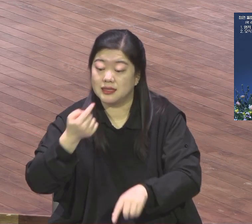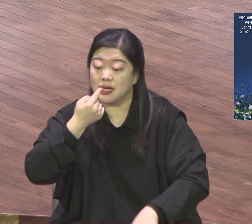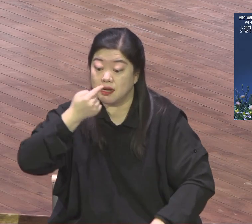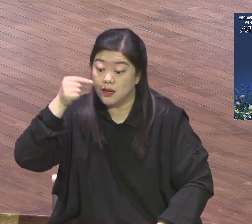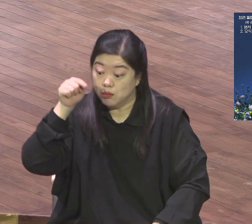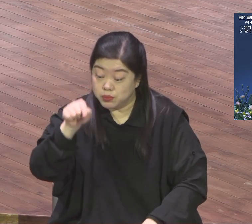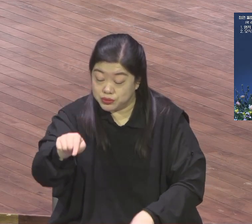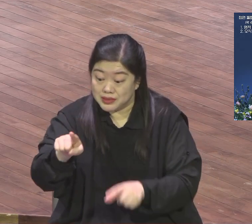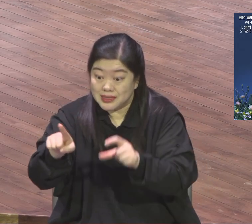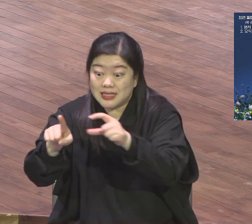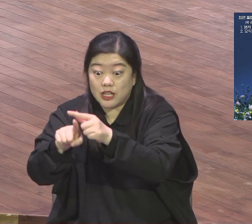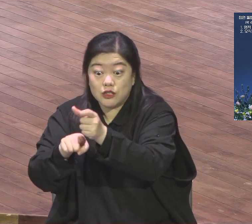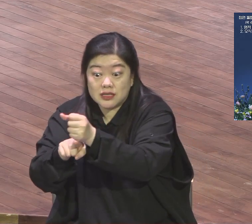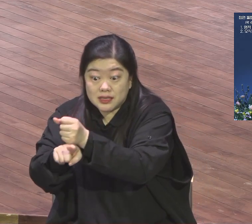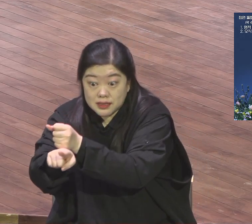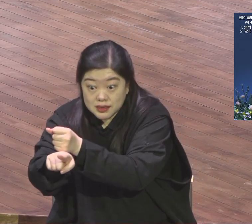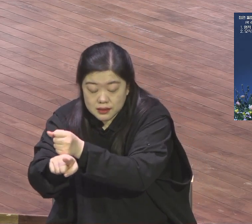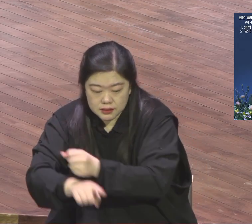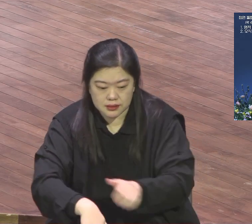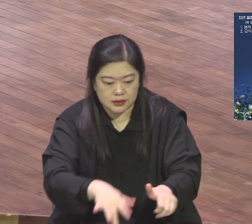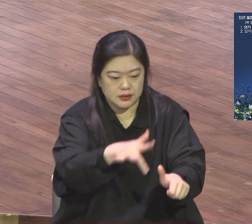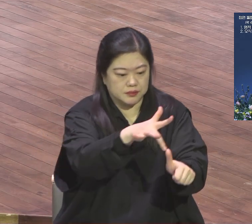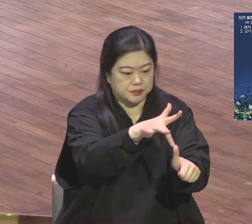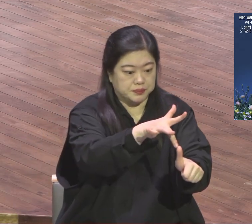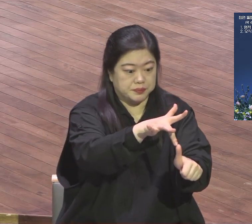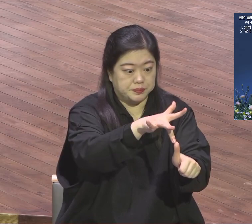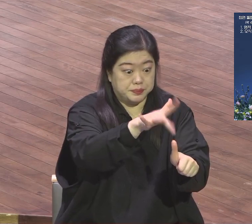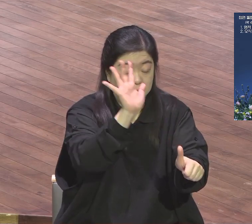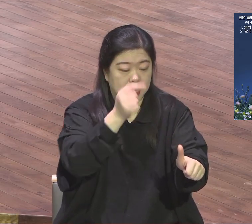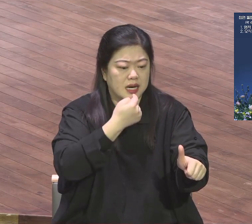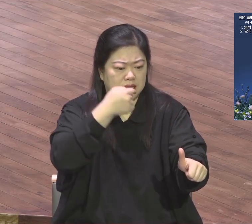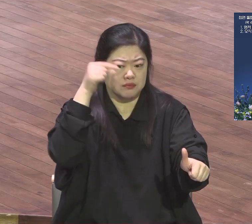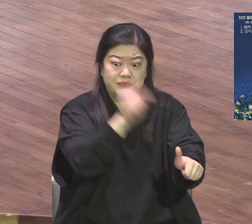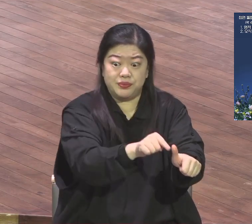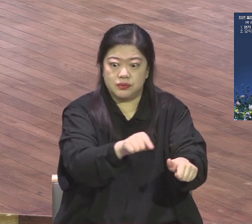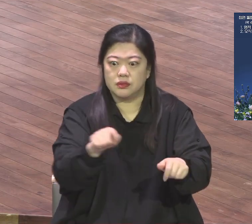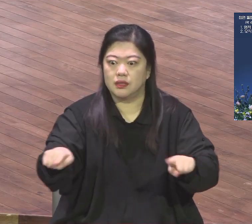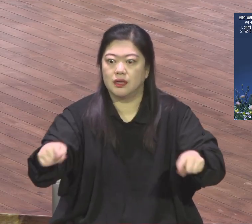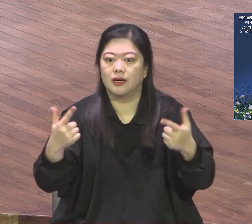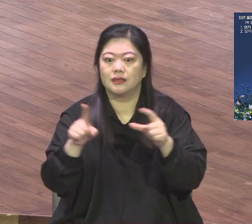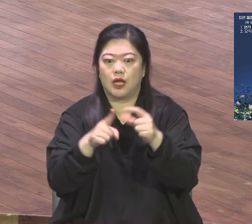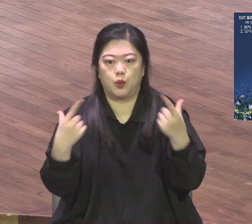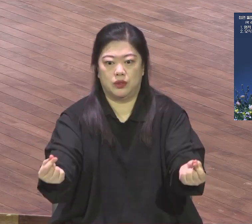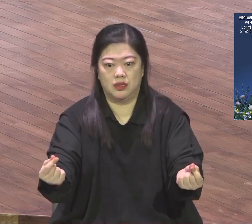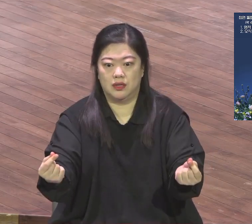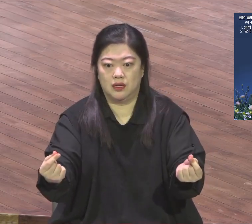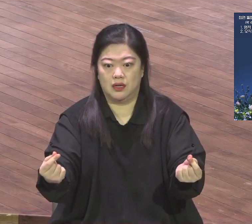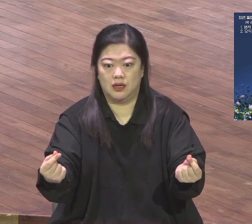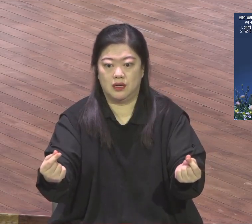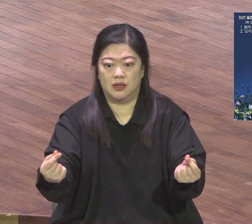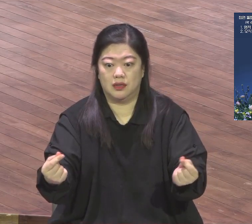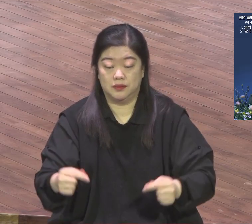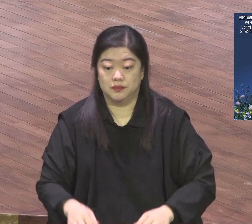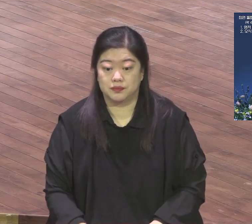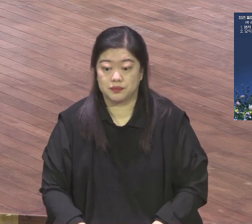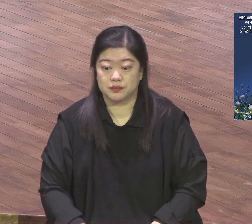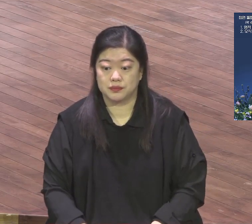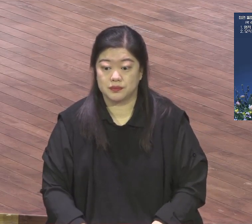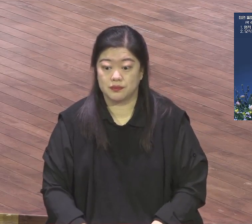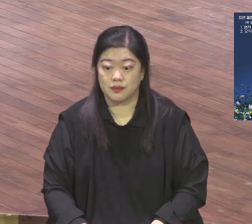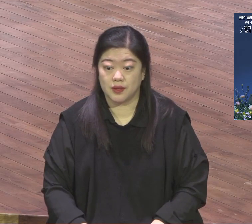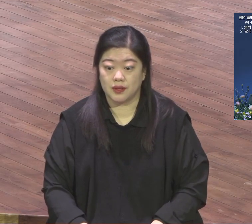귀신을 쫓아낼 때 쓰는 용어가 무슨 뜻이냐? 비타협적인 용어입니다. 타협이 없어요. 이거는 일방적으로